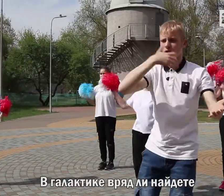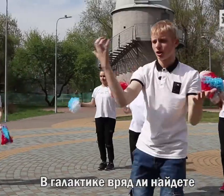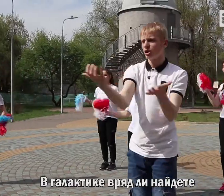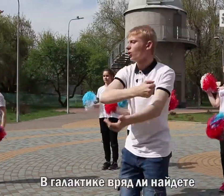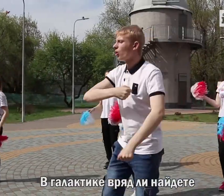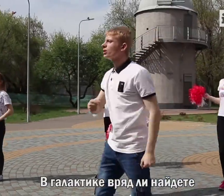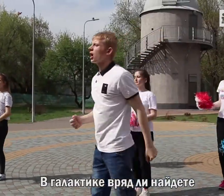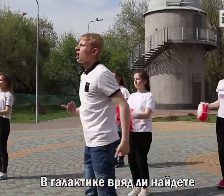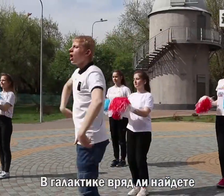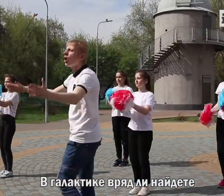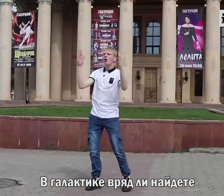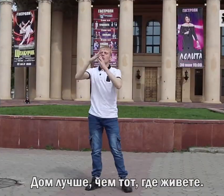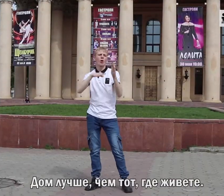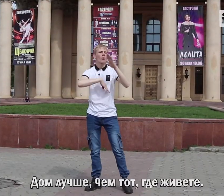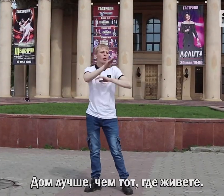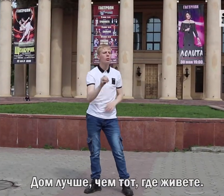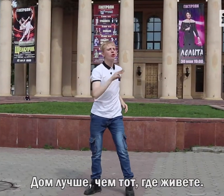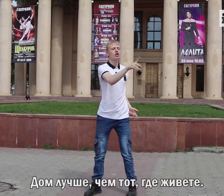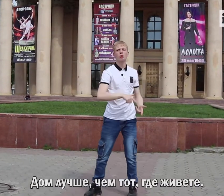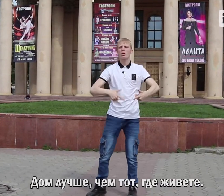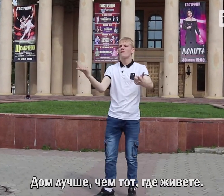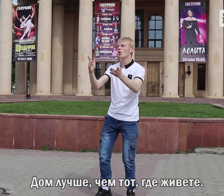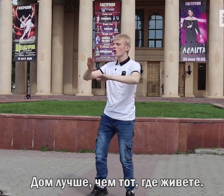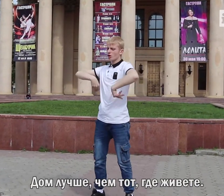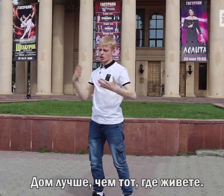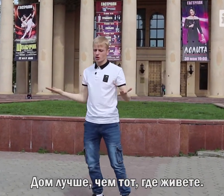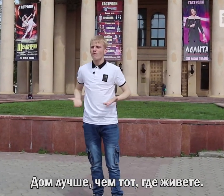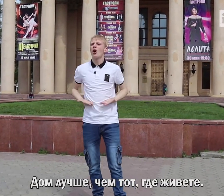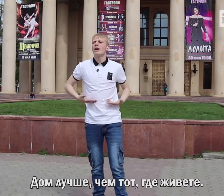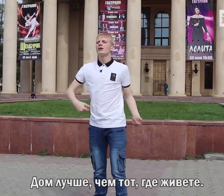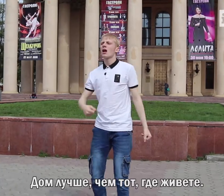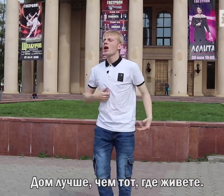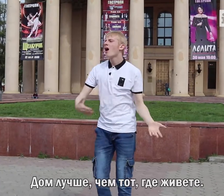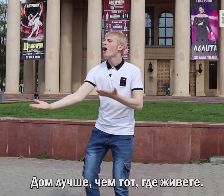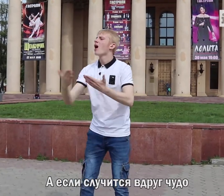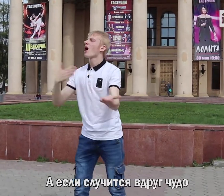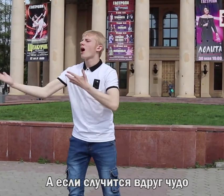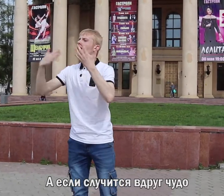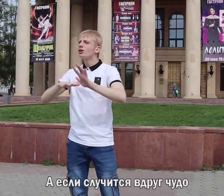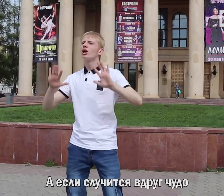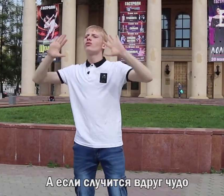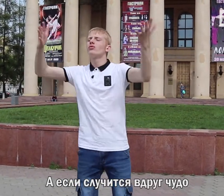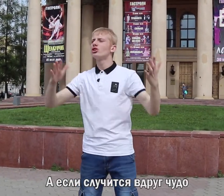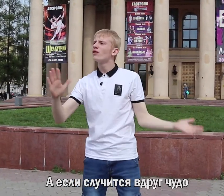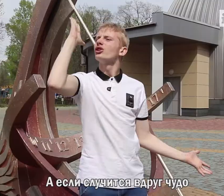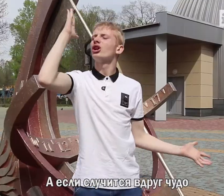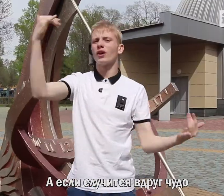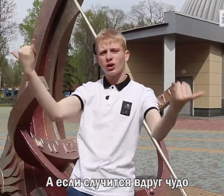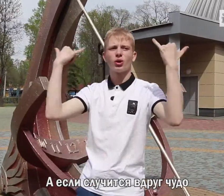ли найдете дом лучше, чем тот, где живете. А если случится